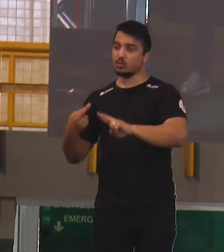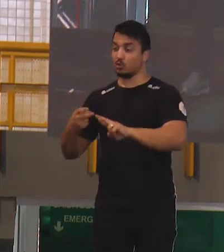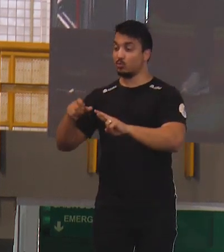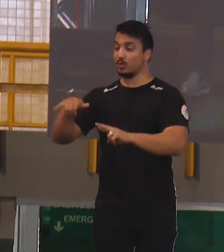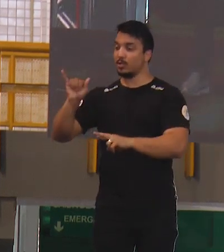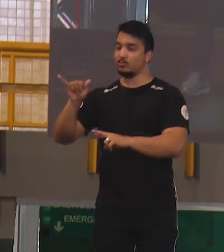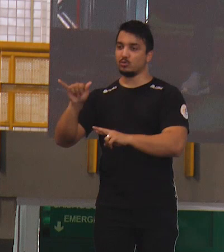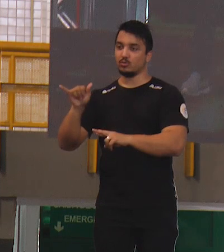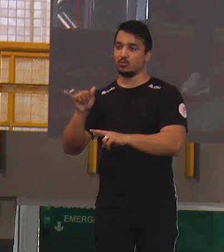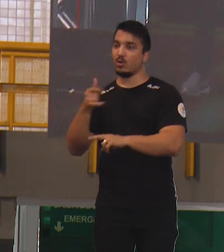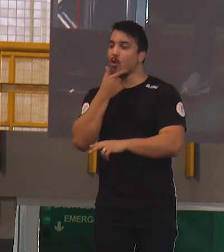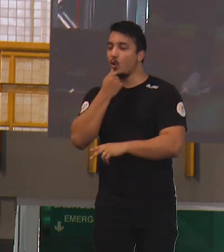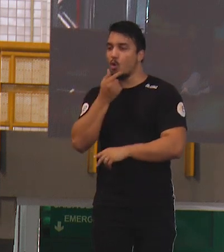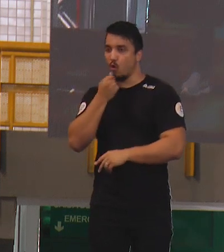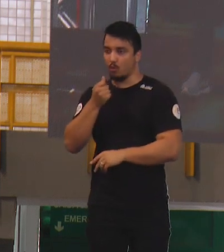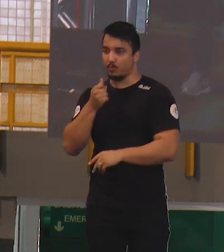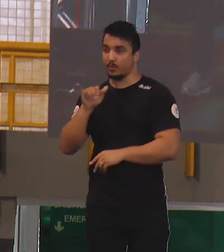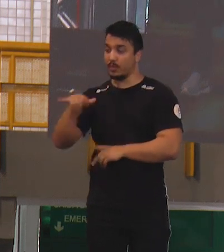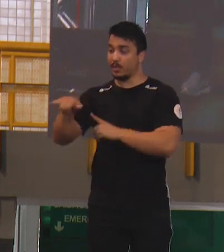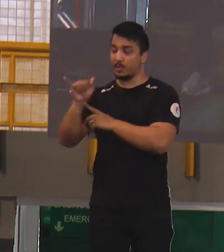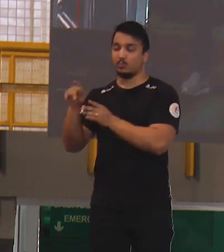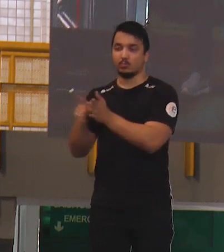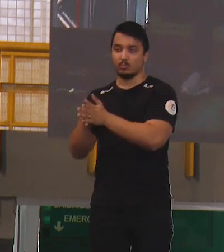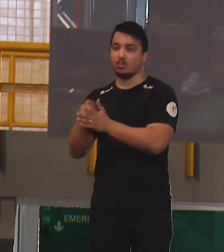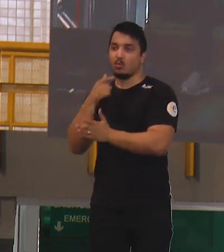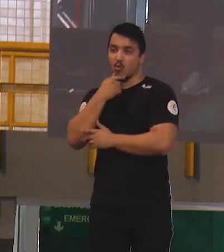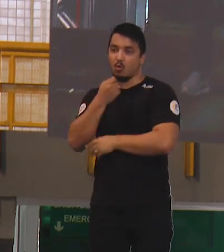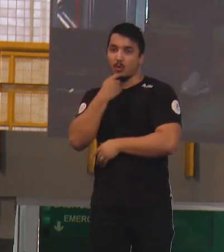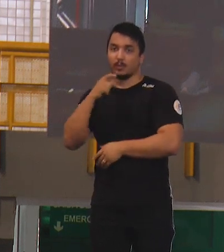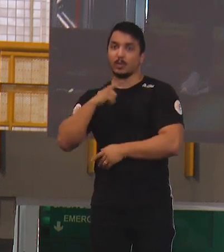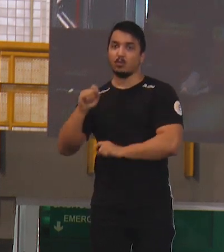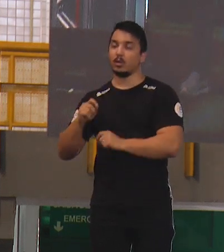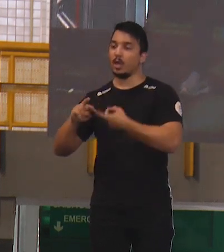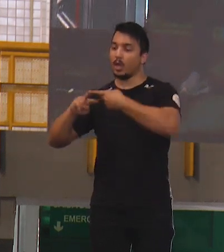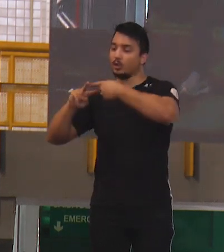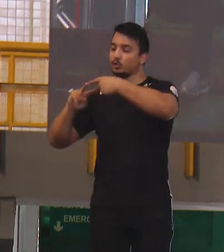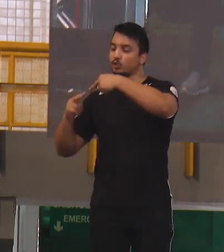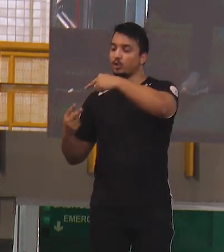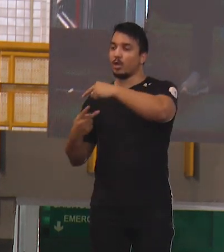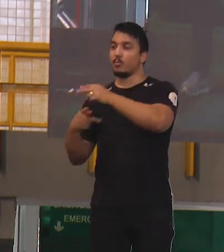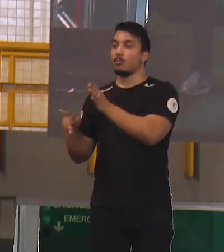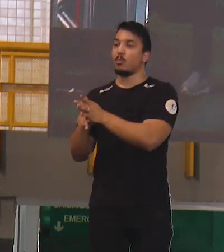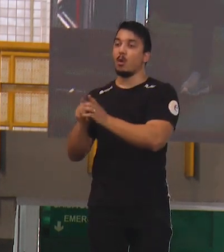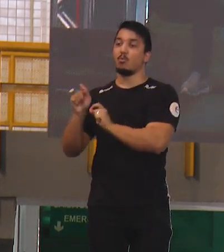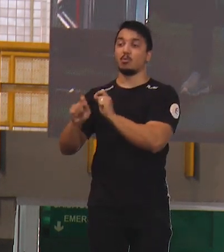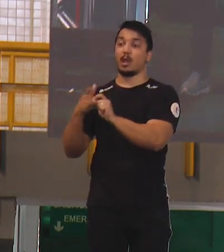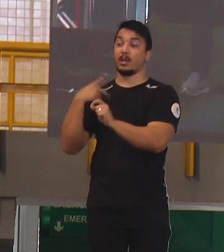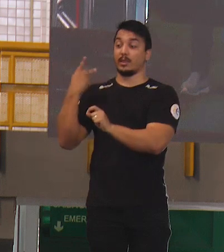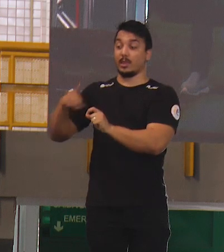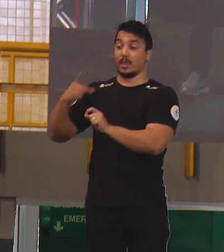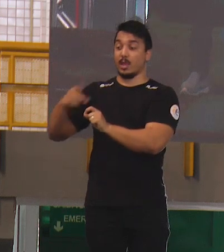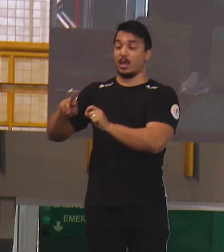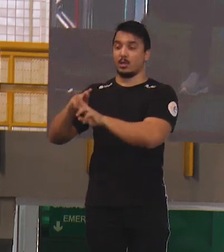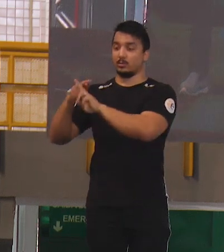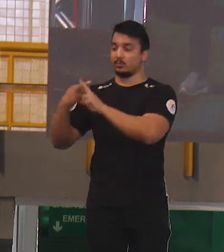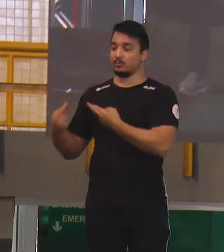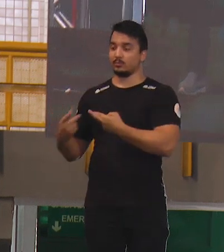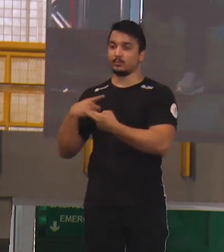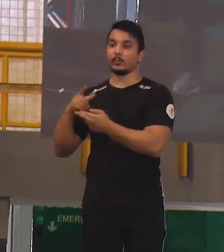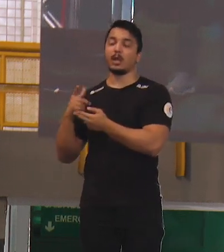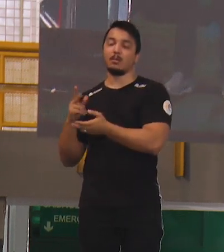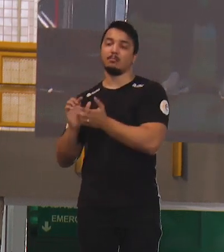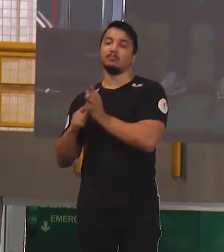No caso do homem, o cromossomo Y vai ter um gene que vai fazer que a manifestação do sexo